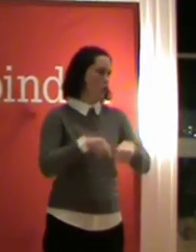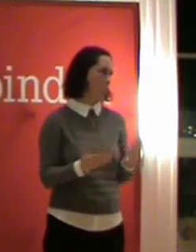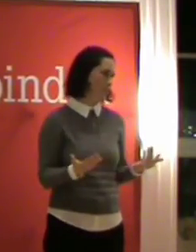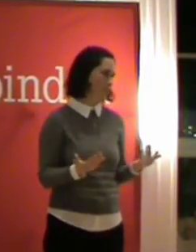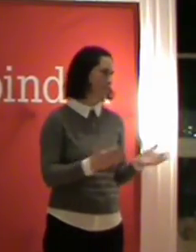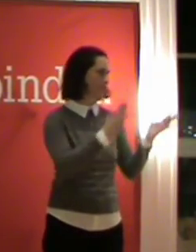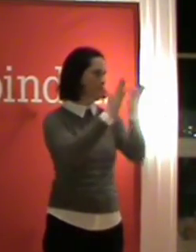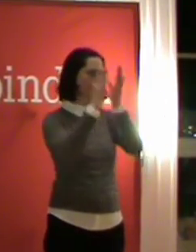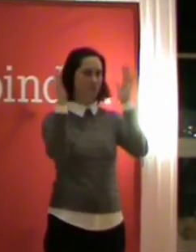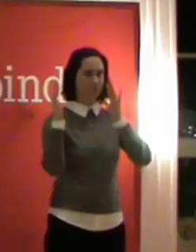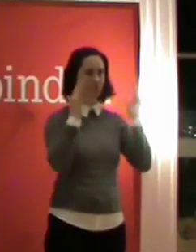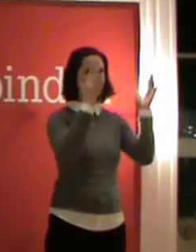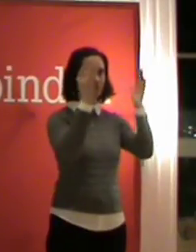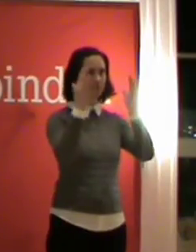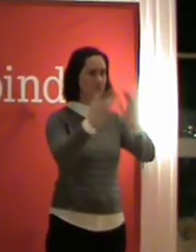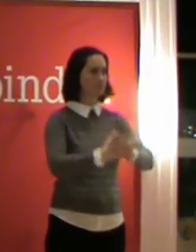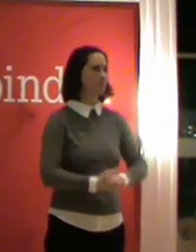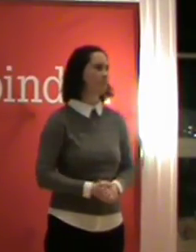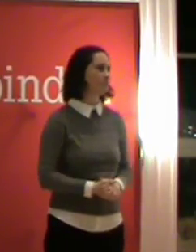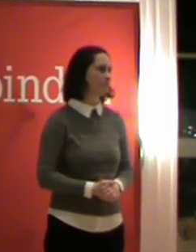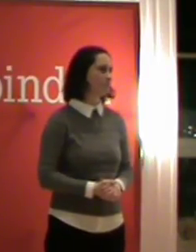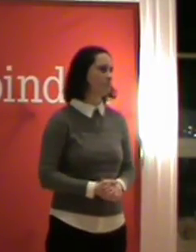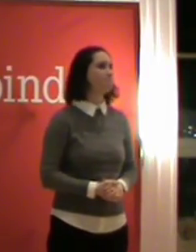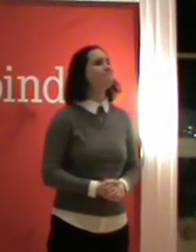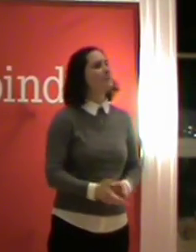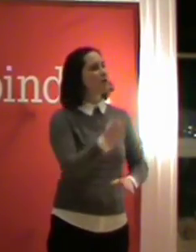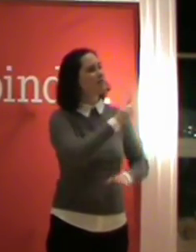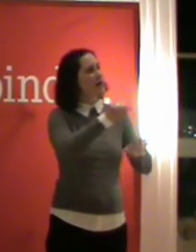gemacht. Deswegen, bei allen Problemen des Jahres